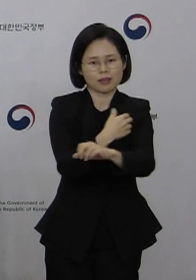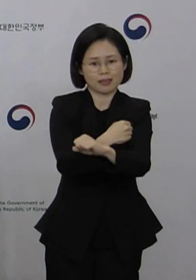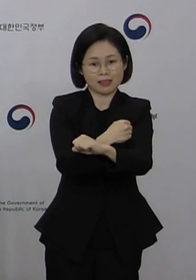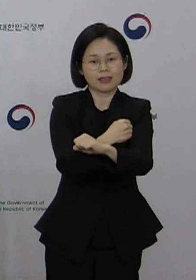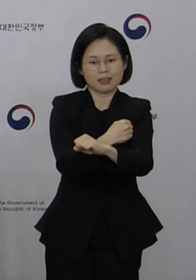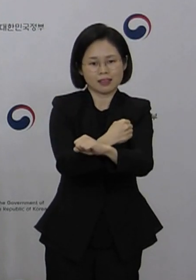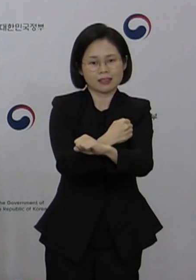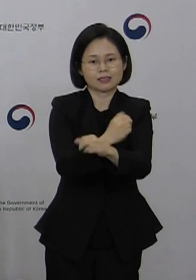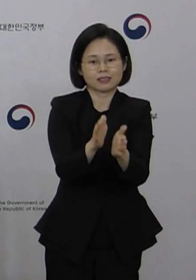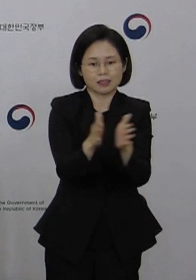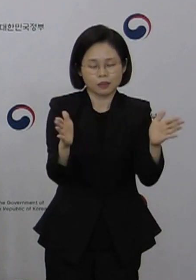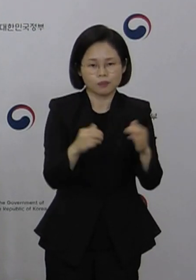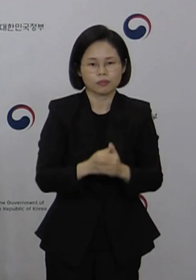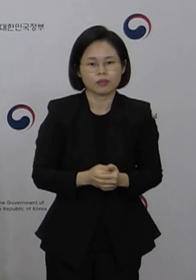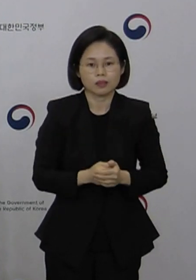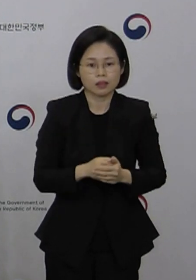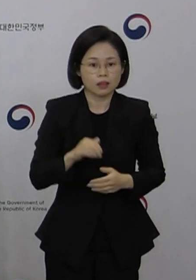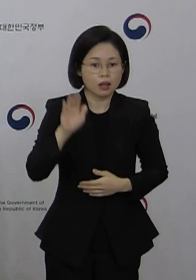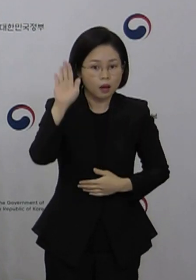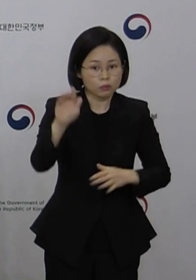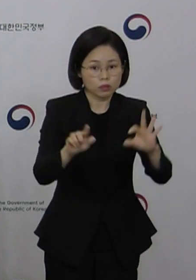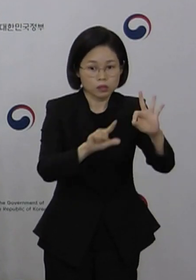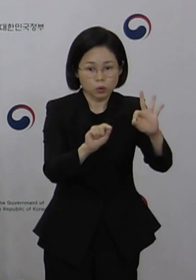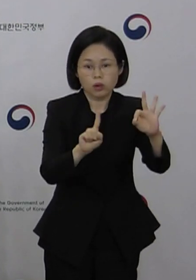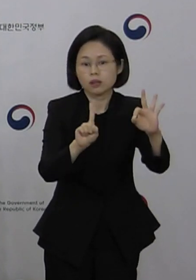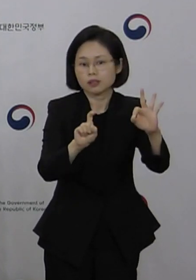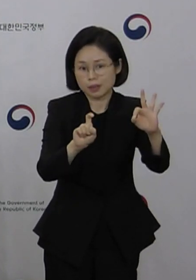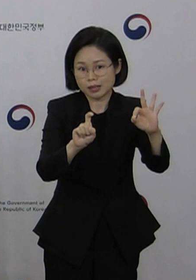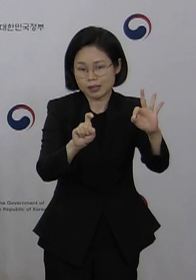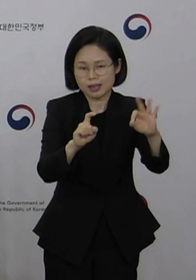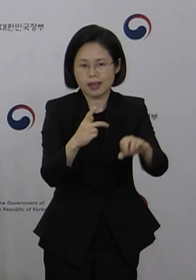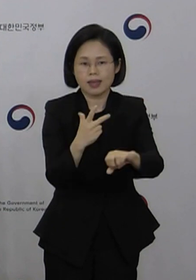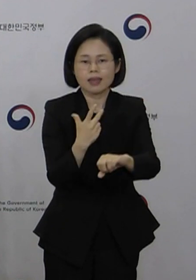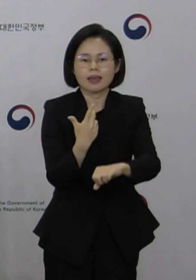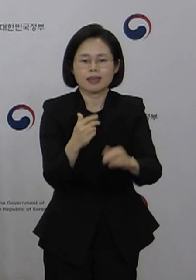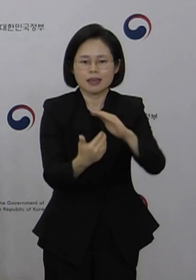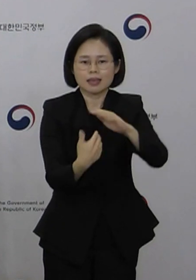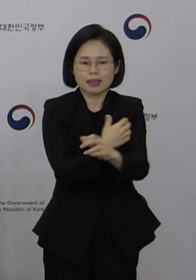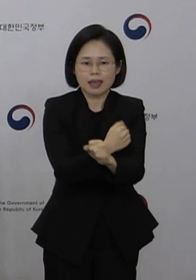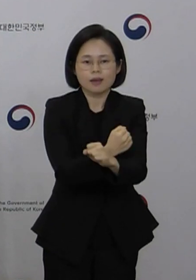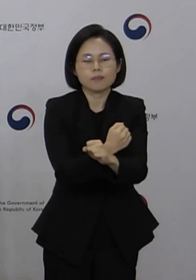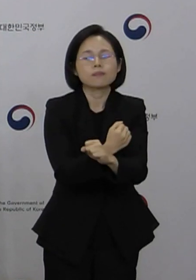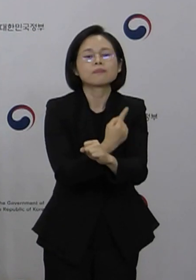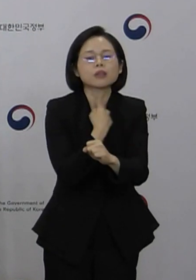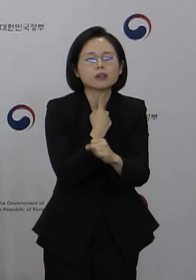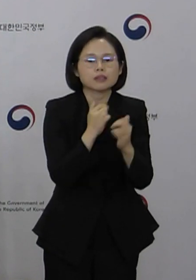시작합니다. 10월 11일부터 예약 접종과 당일 접종을 실시합니다.